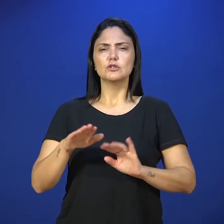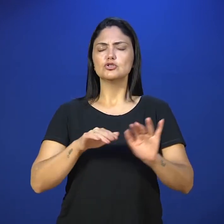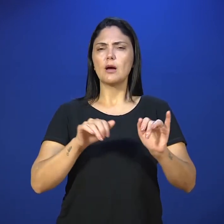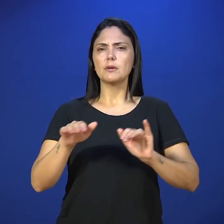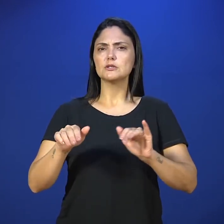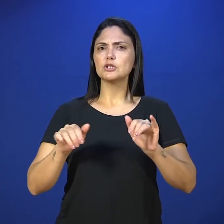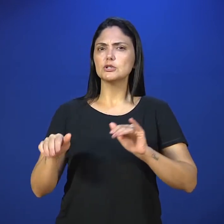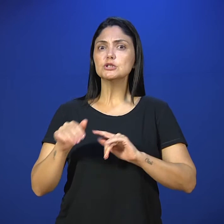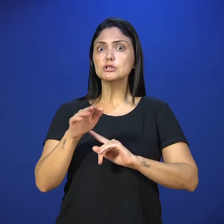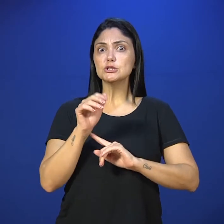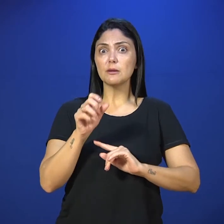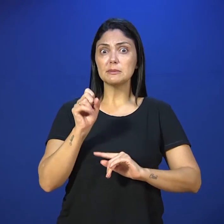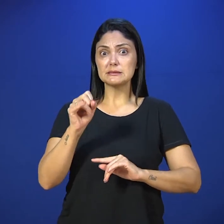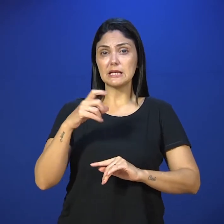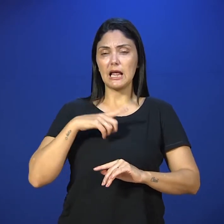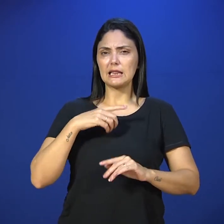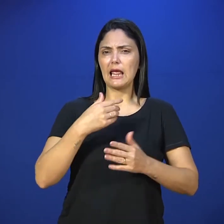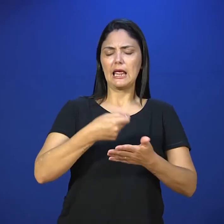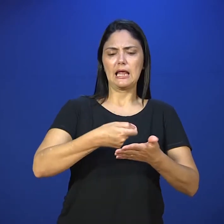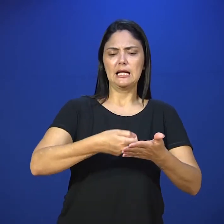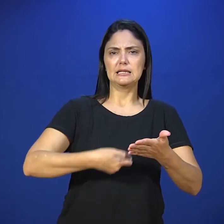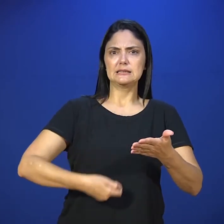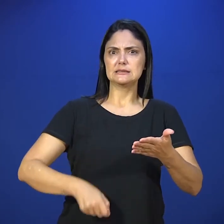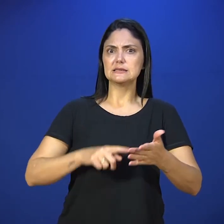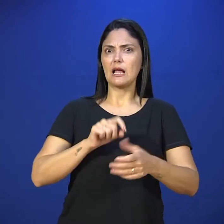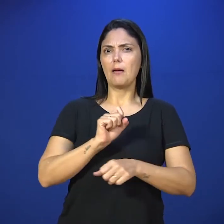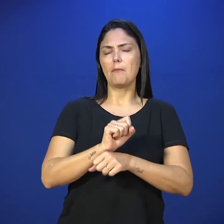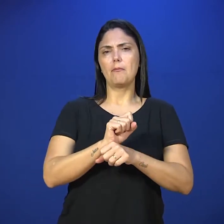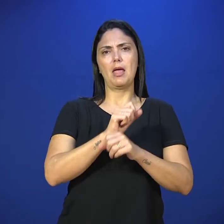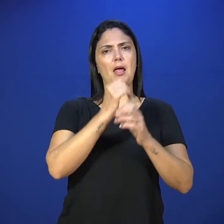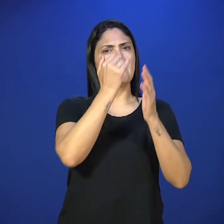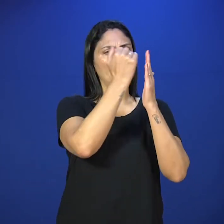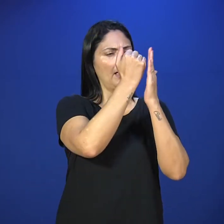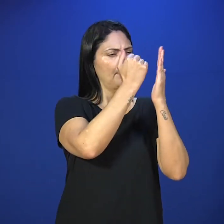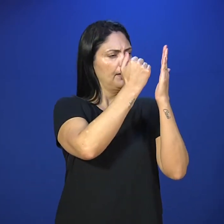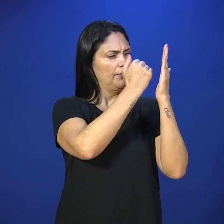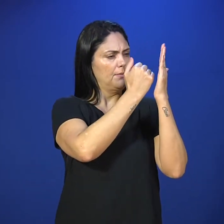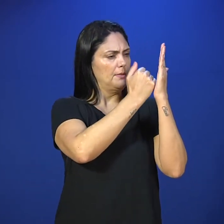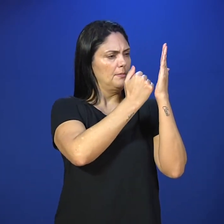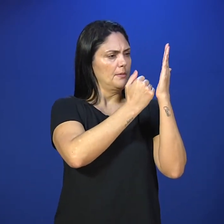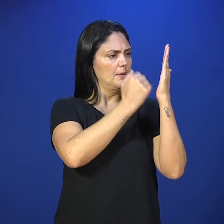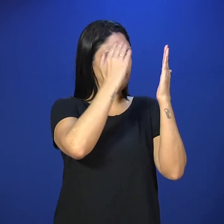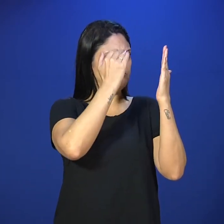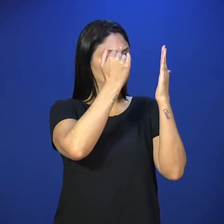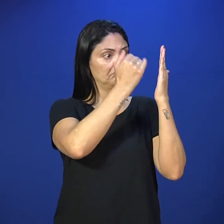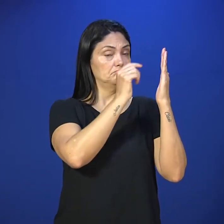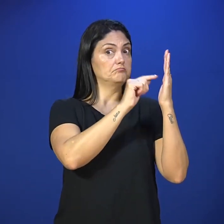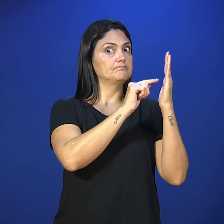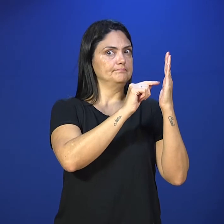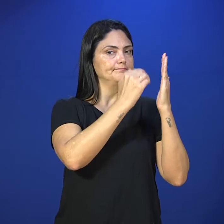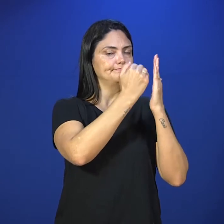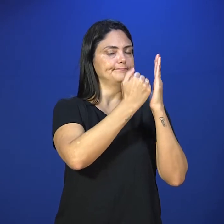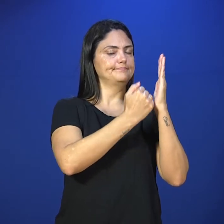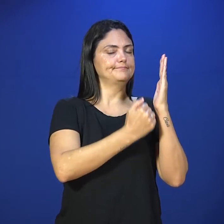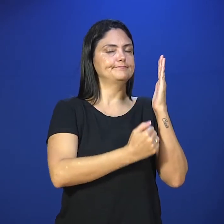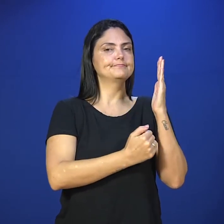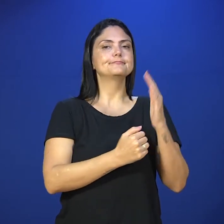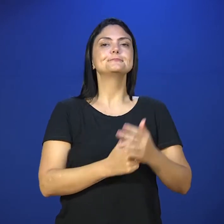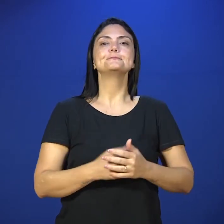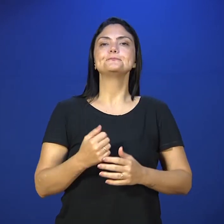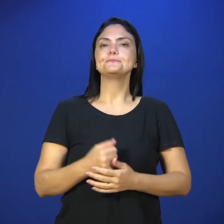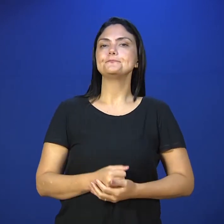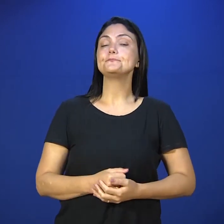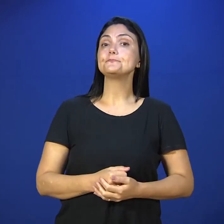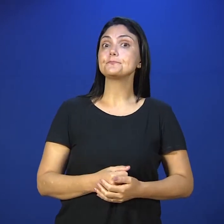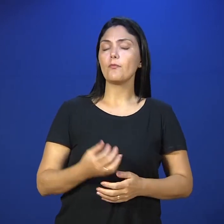do candidato que se encontra na lista de espera, obedecendo rigorosamente a ordem de classificação.